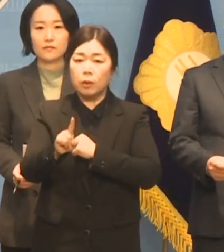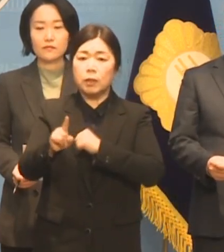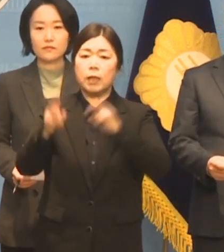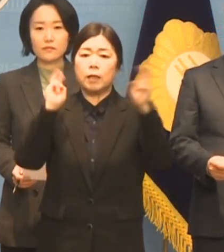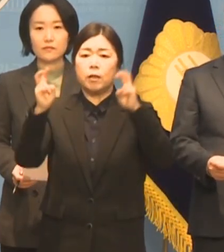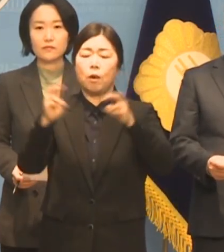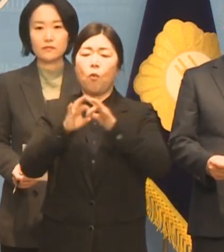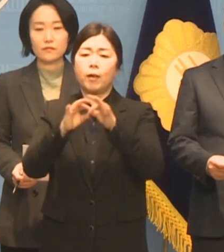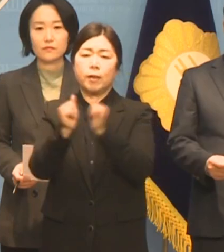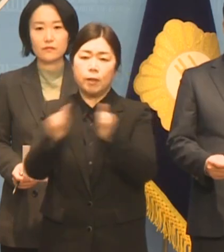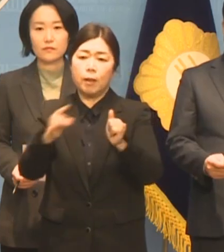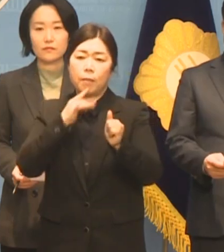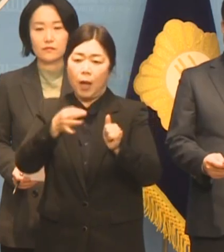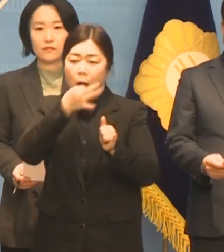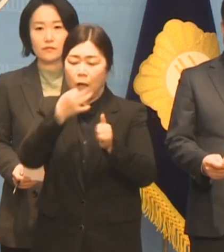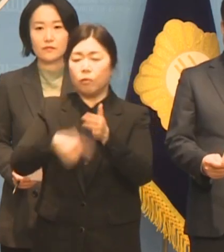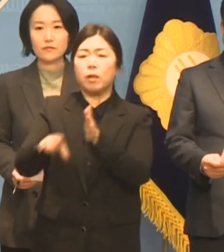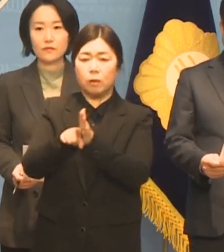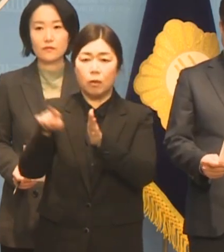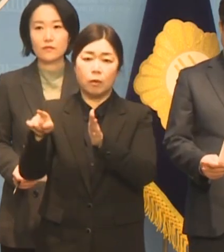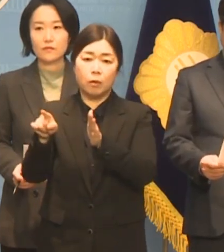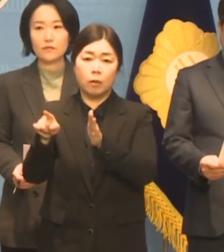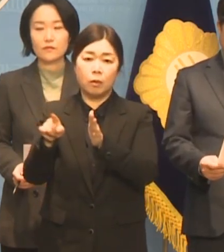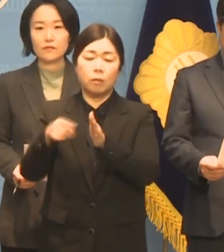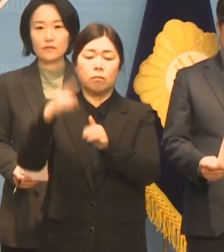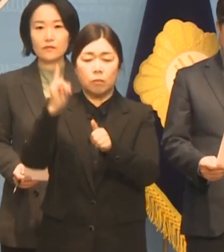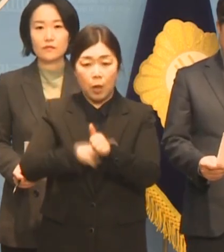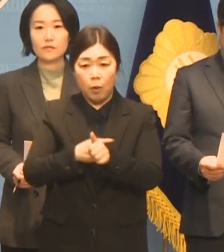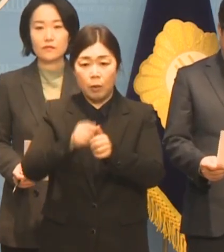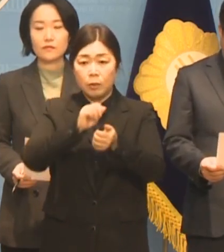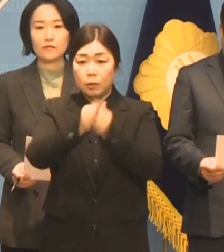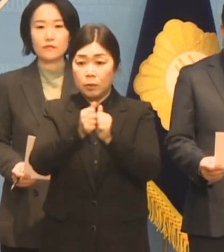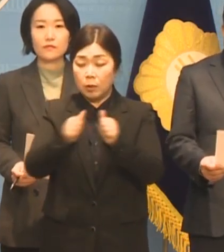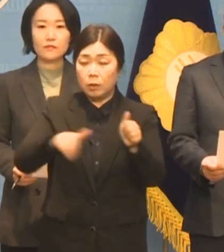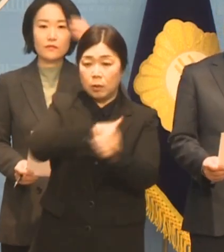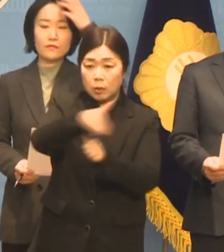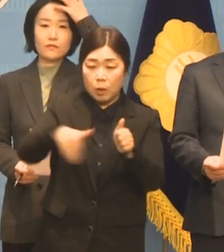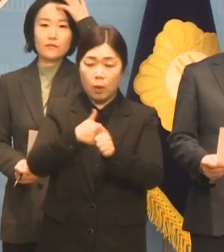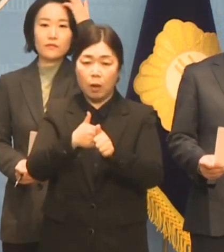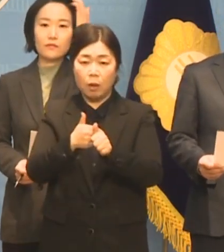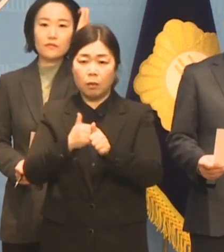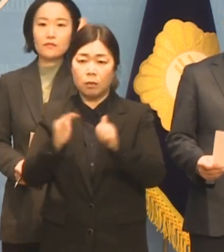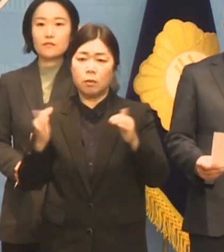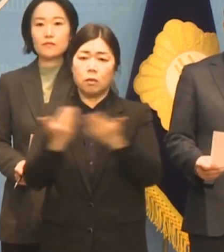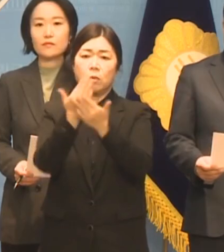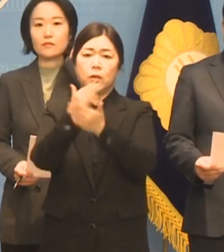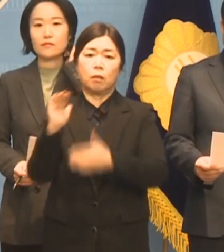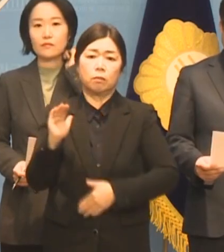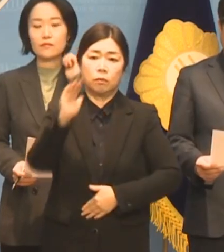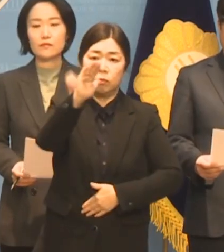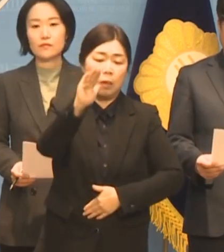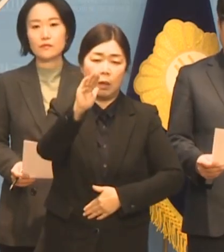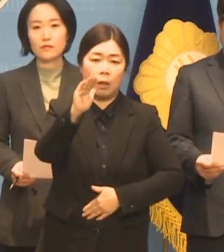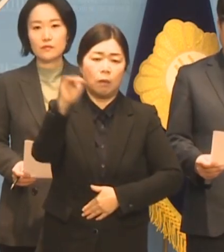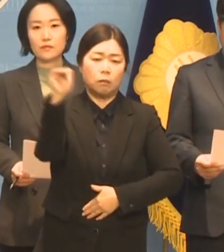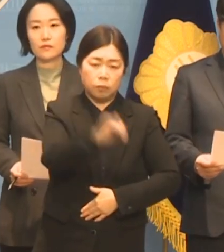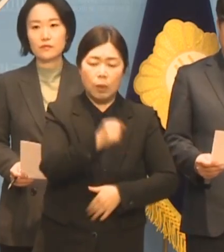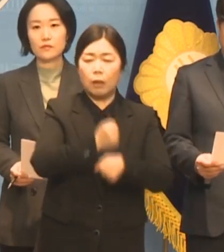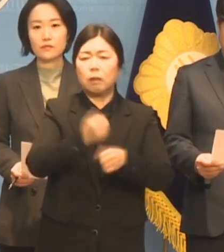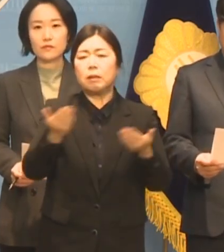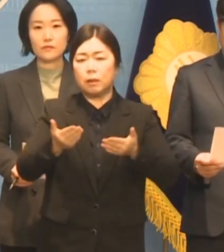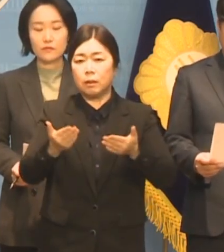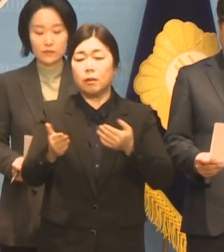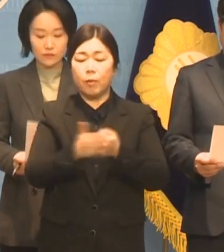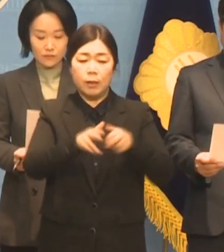위해 우리 기업과 증시의 성장을 외면하는 것입니다. 이번 상법 개정 경제